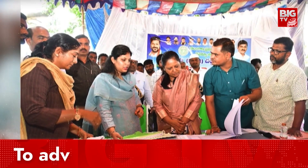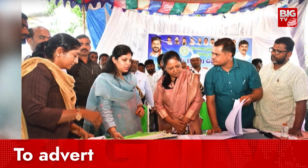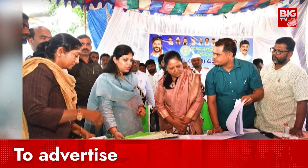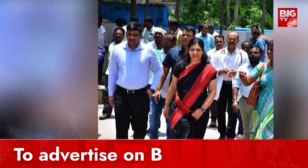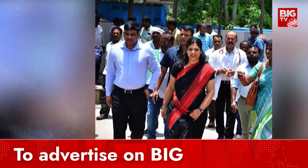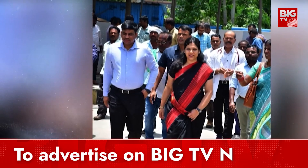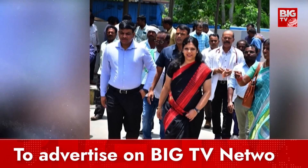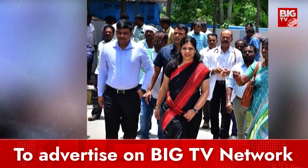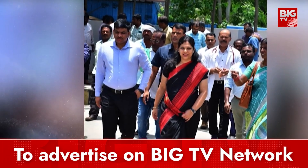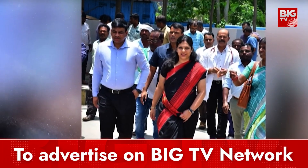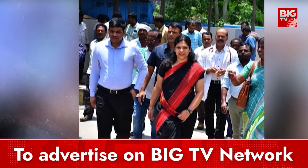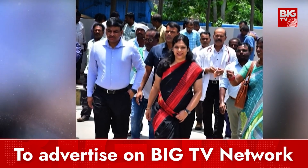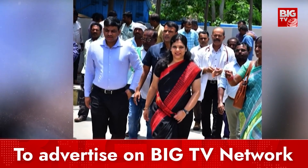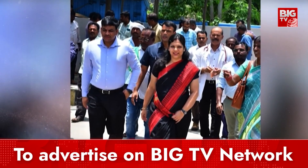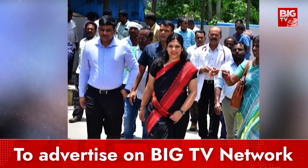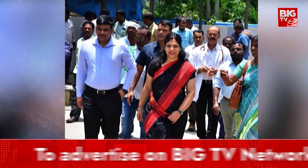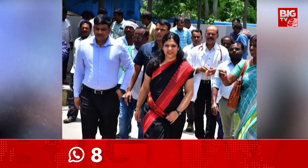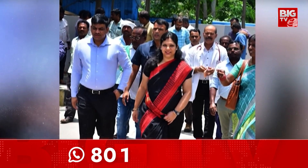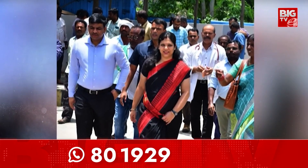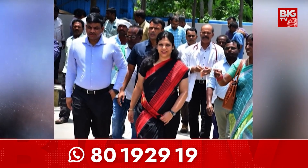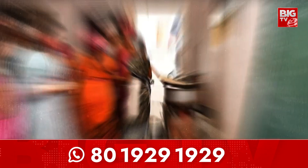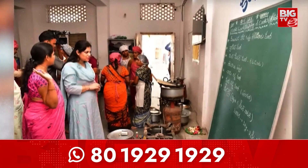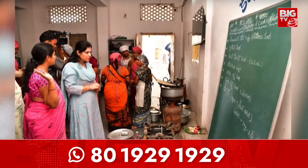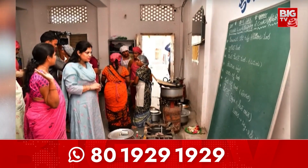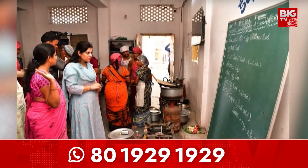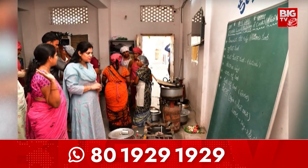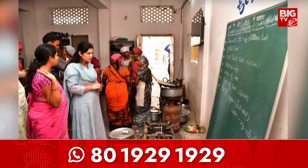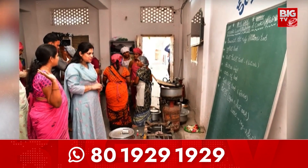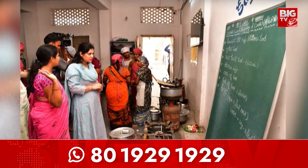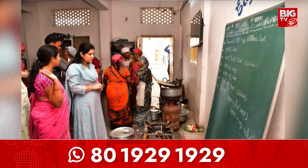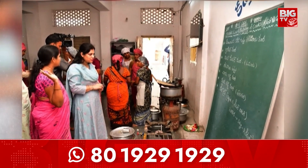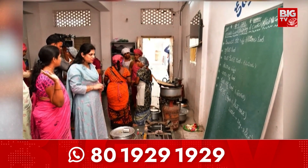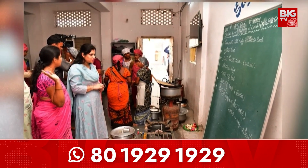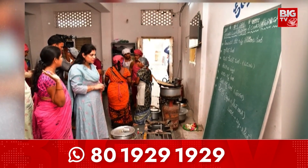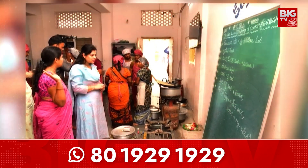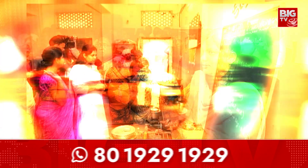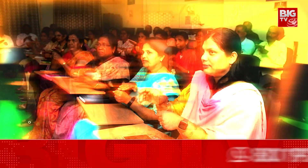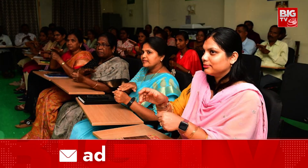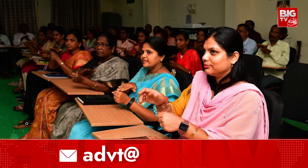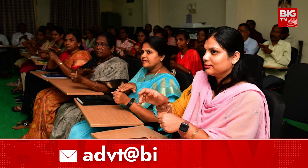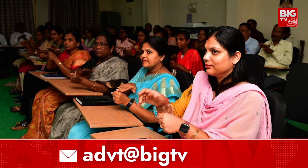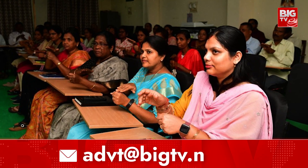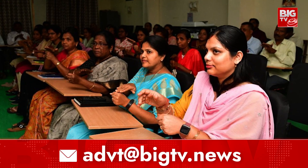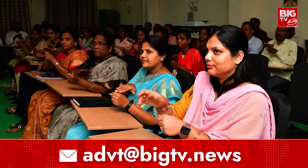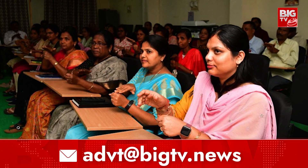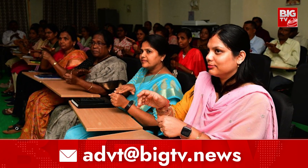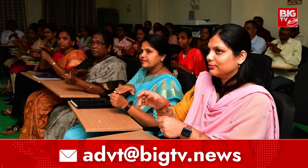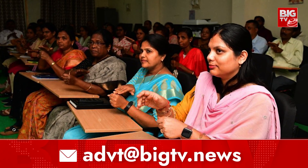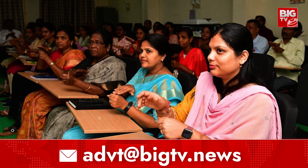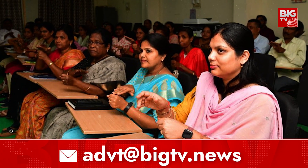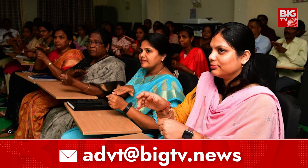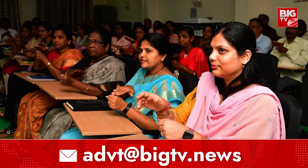పాటుపడిన సంఘటనలు గతంలో చాలా చూసాం. ఈ క్రమంలోనే మరో నూతన కార్యక్రమానికి శ్రీకారం చుట్టారు. సాధారణ ప్రజలతో